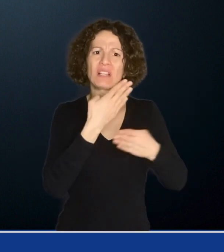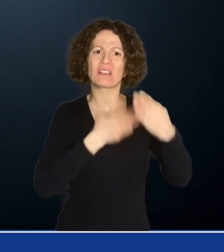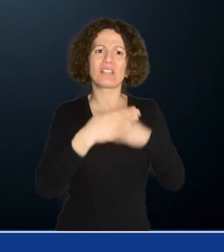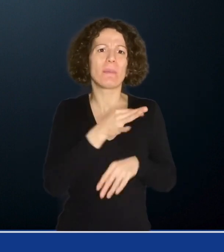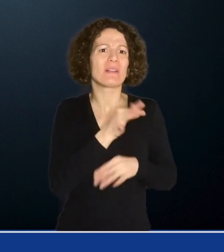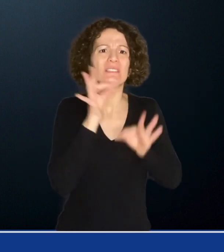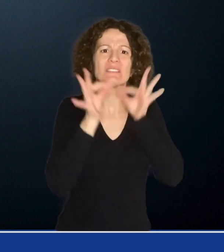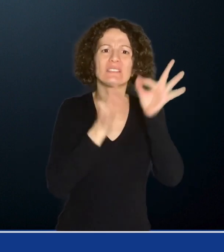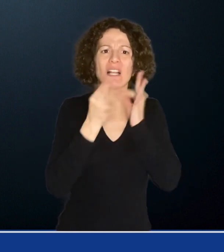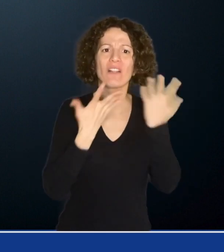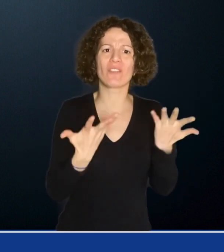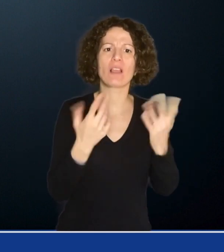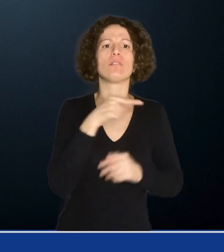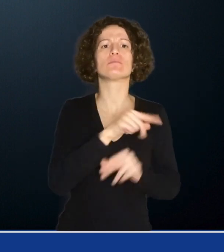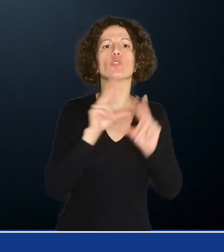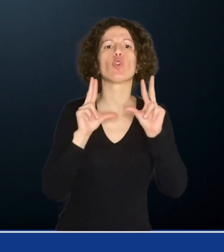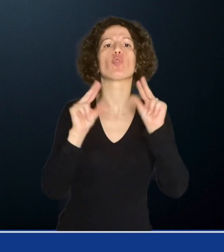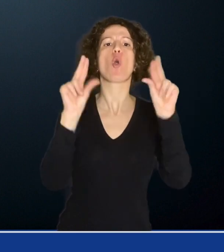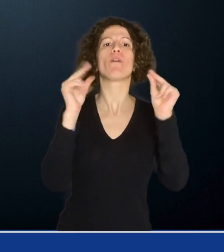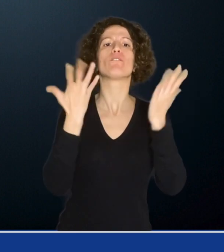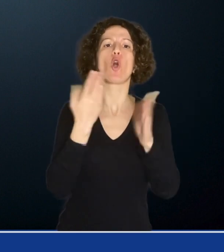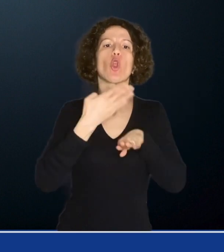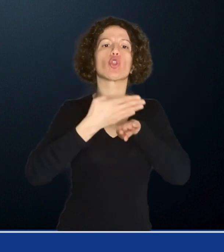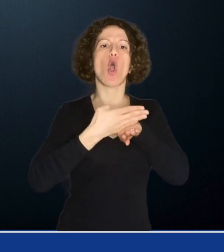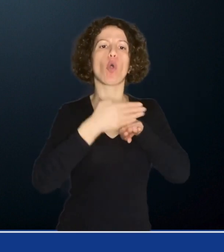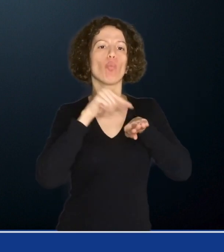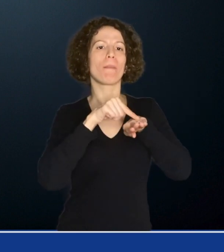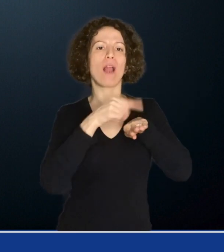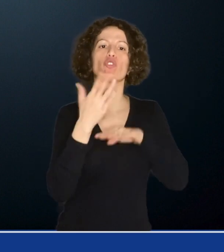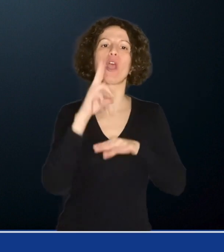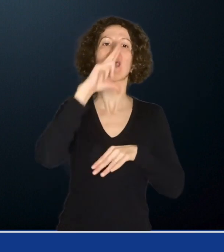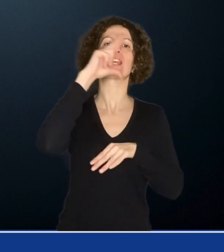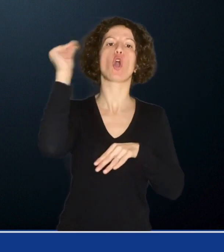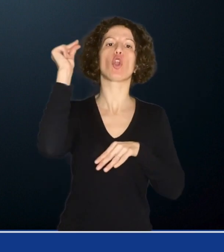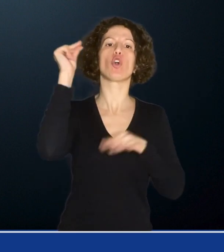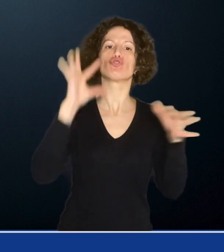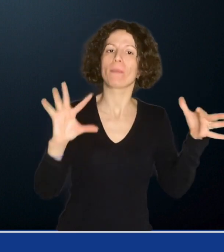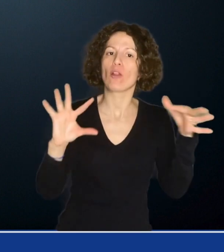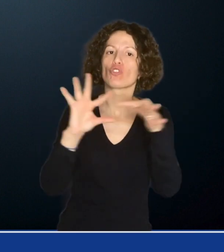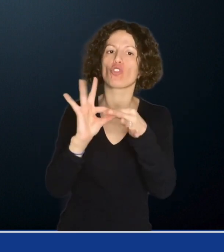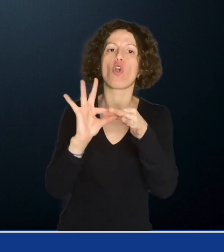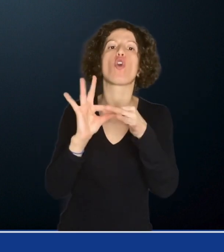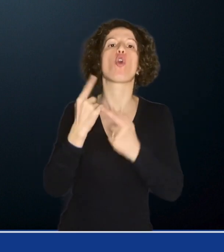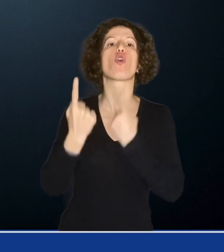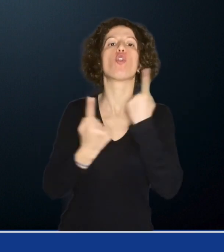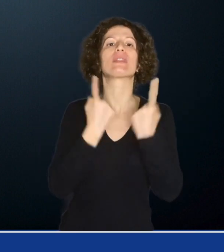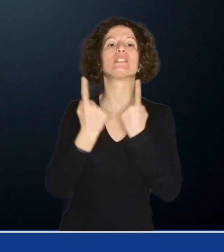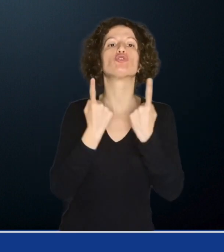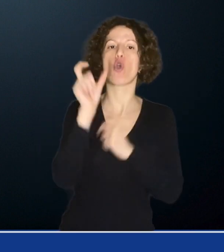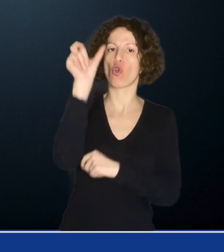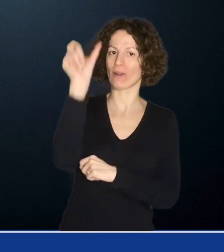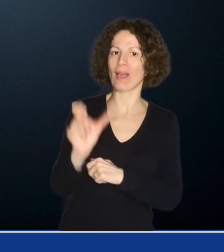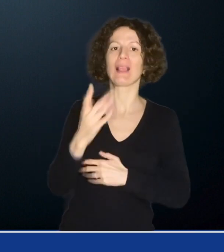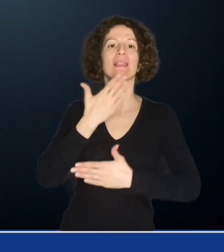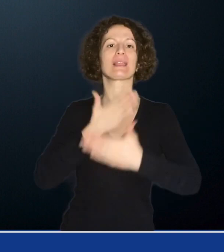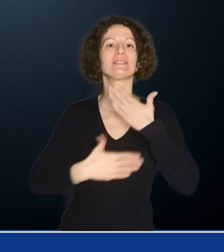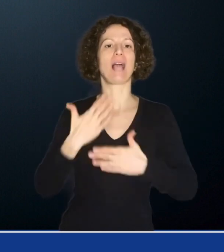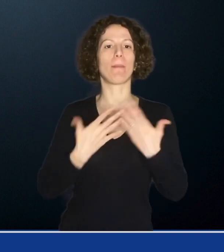riconoscimento che permette di certificare la propria condizione di disabilità presso tutti gli uffici pubblici